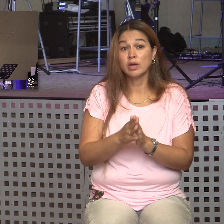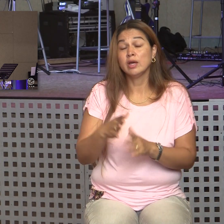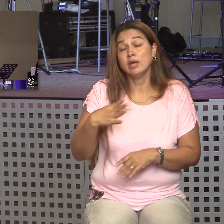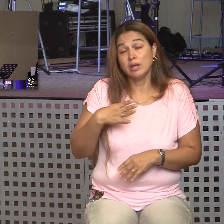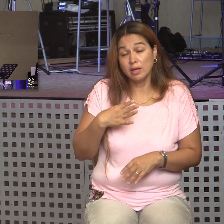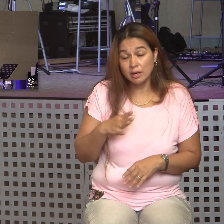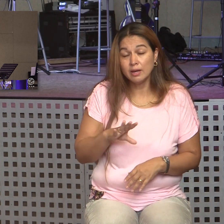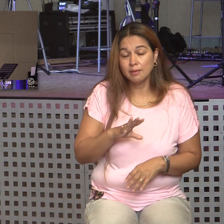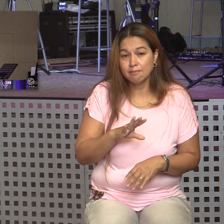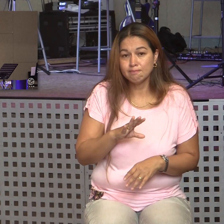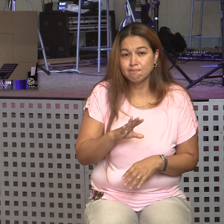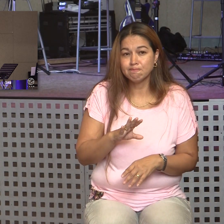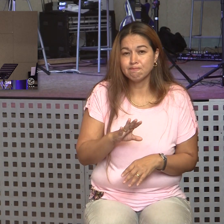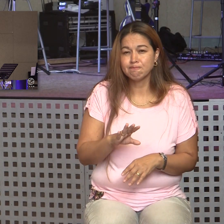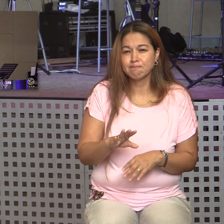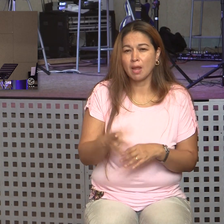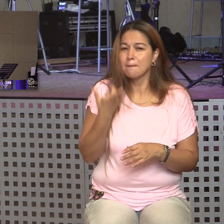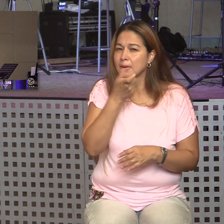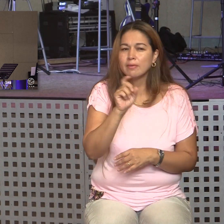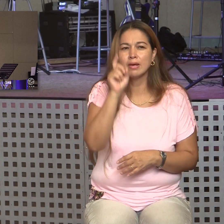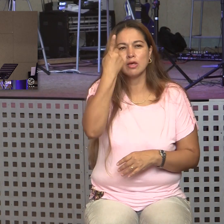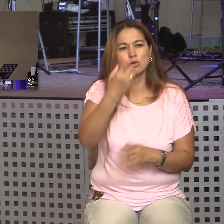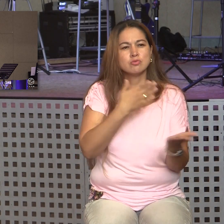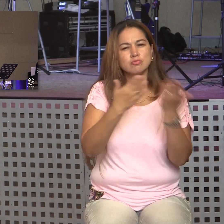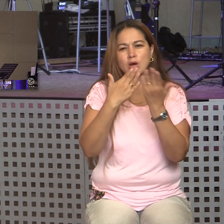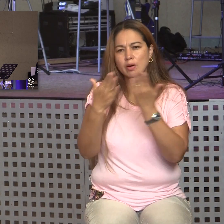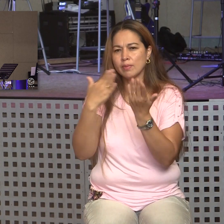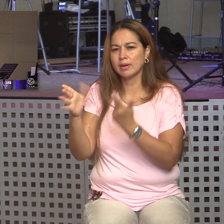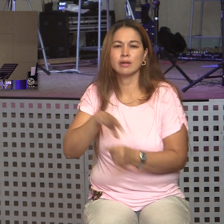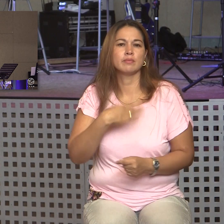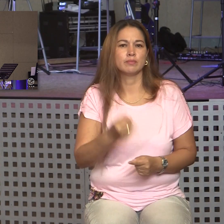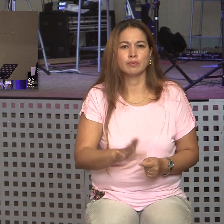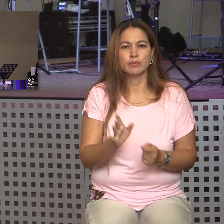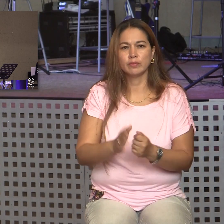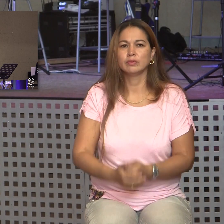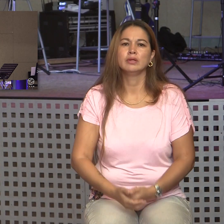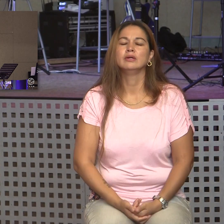Evangelio. Fijaros cómo ora. Ahora es curioso.